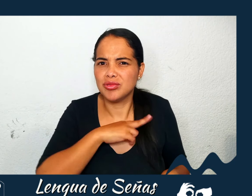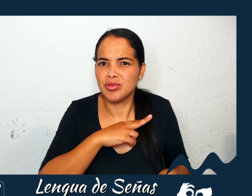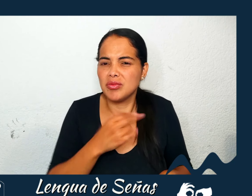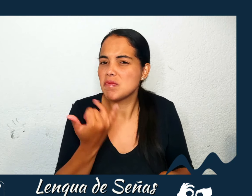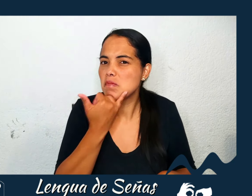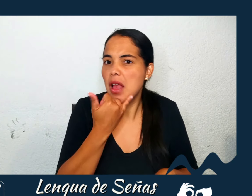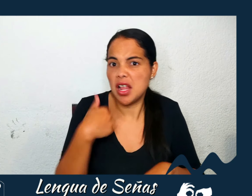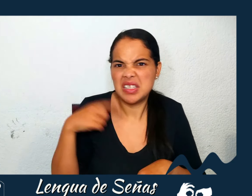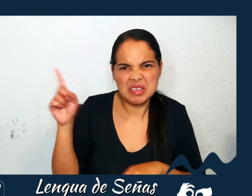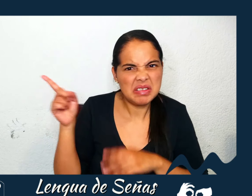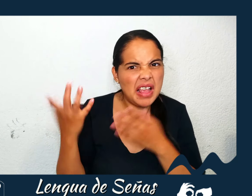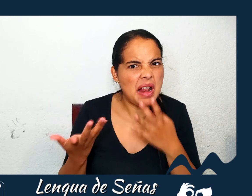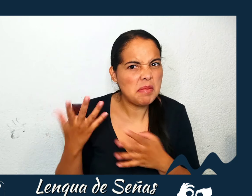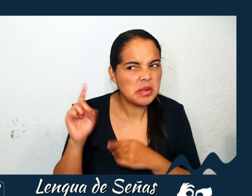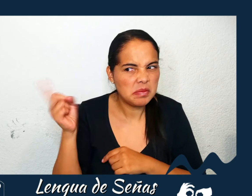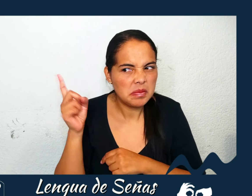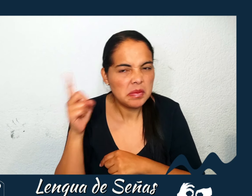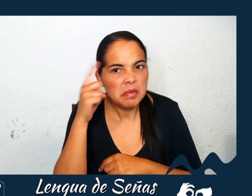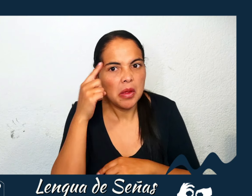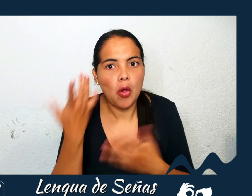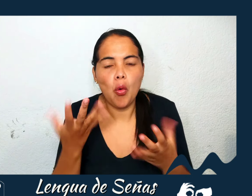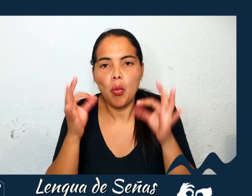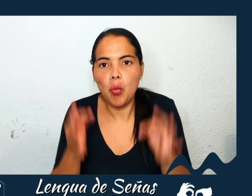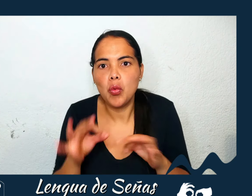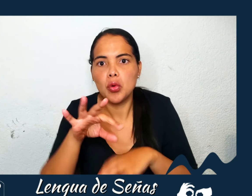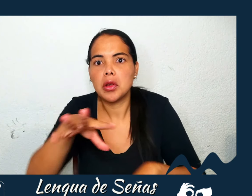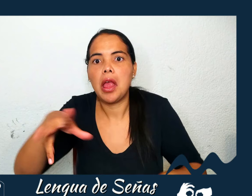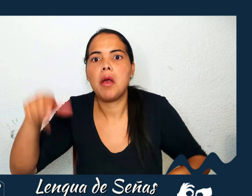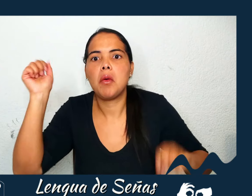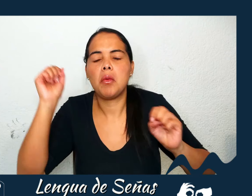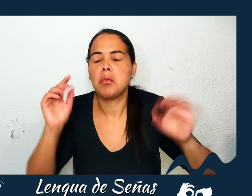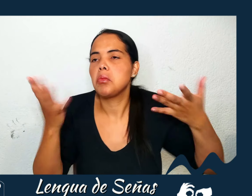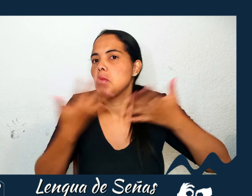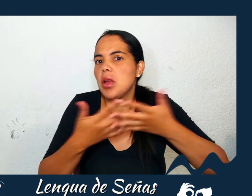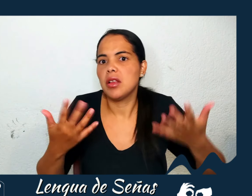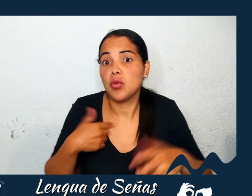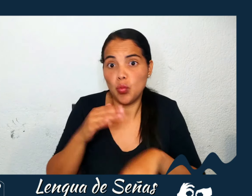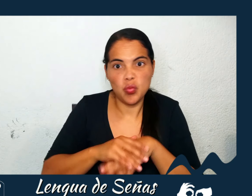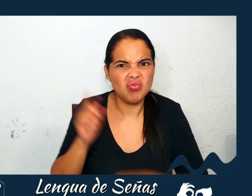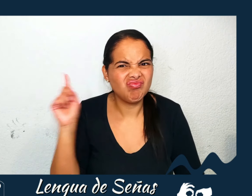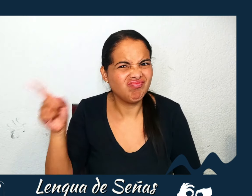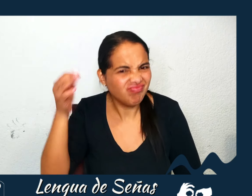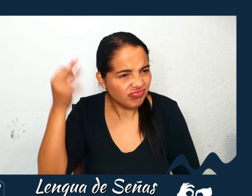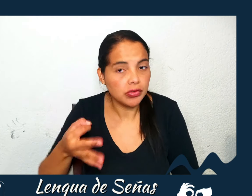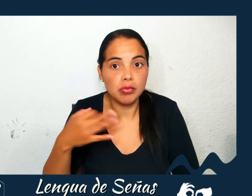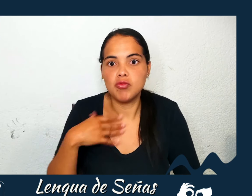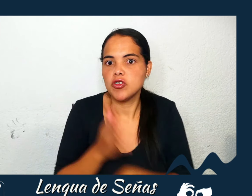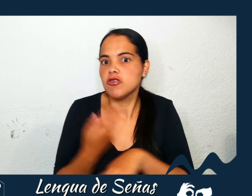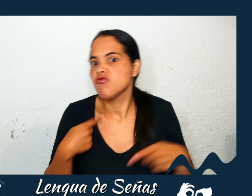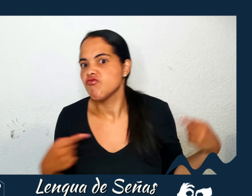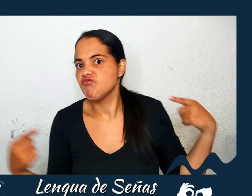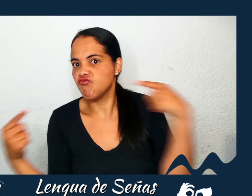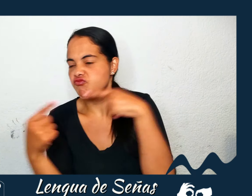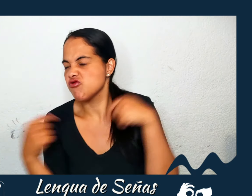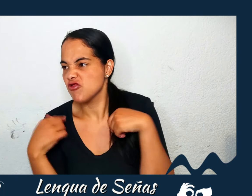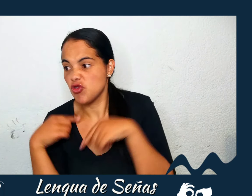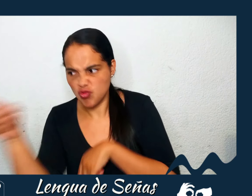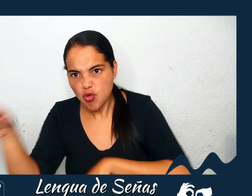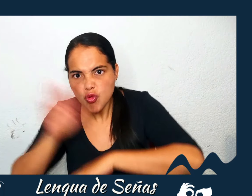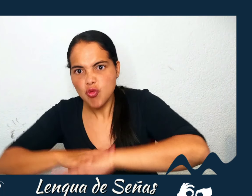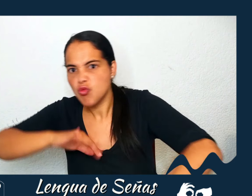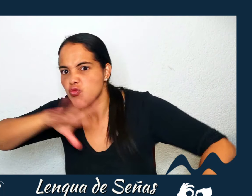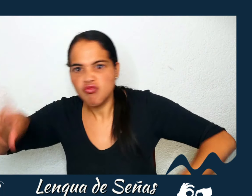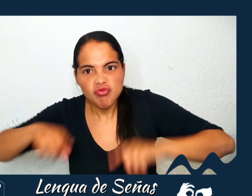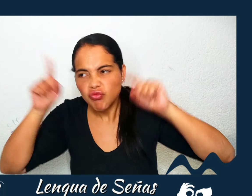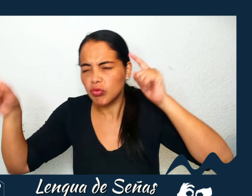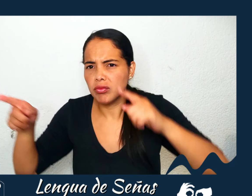ese juicio inapropiado, producimos perjuicio contra alguien cuando hacemos cosas o dejamos de hacer